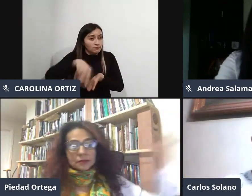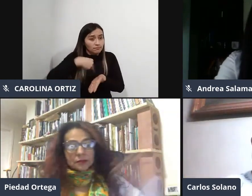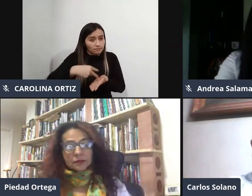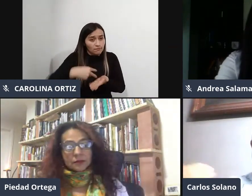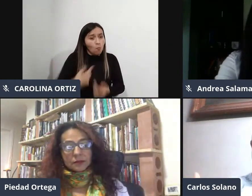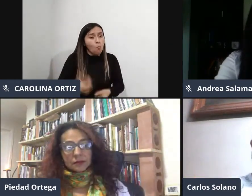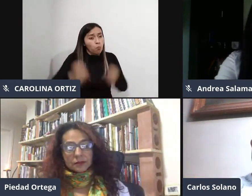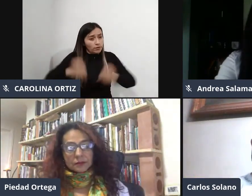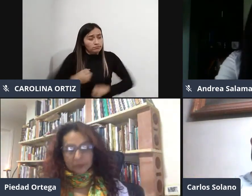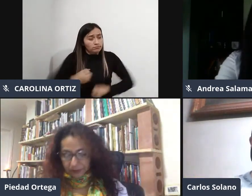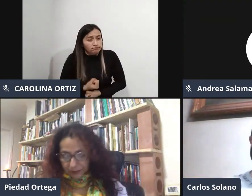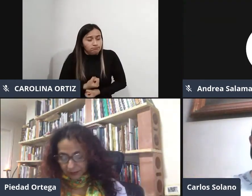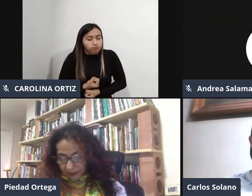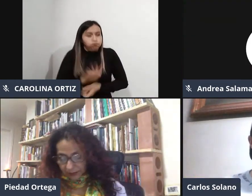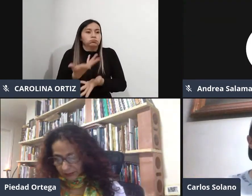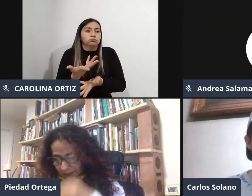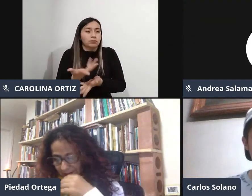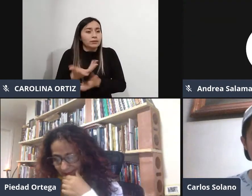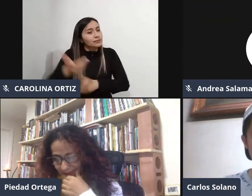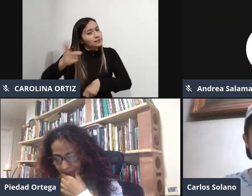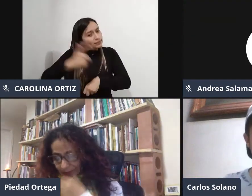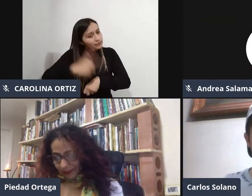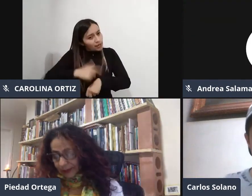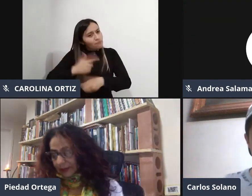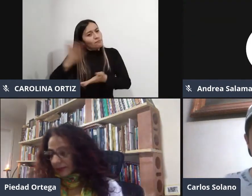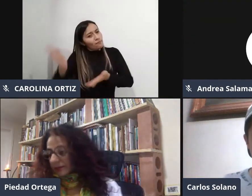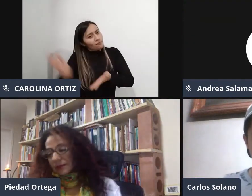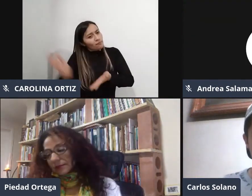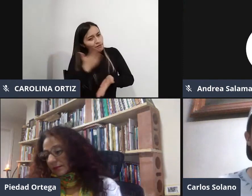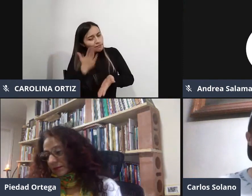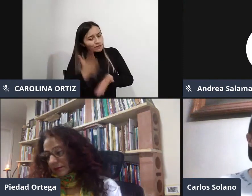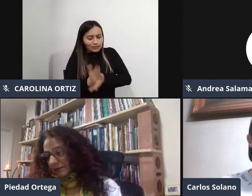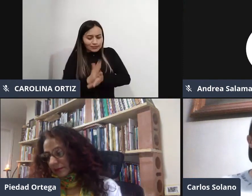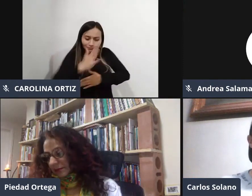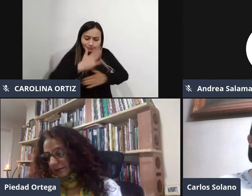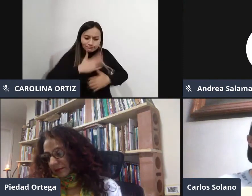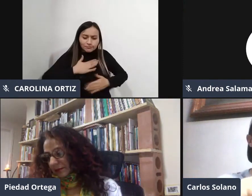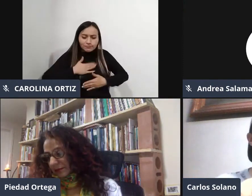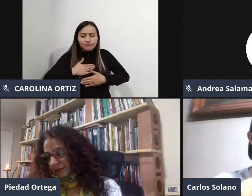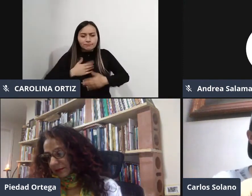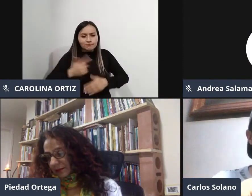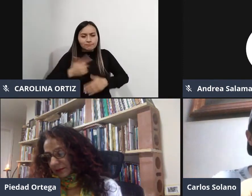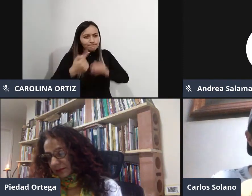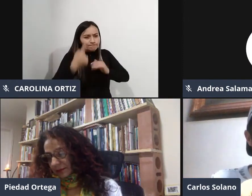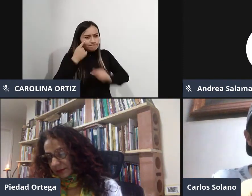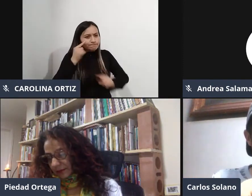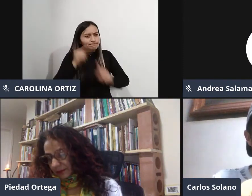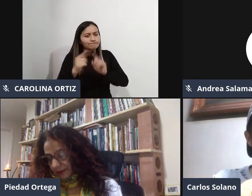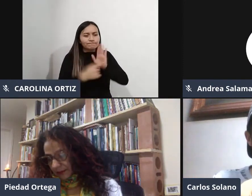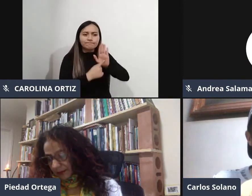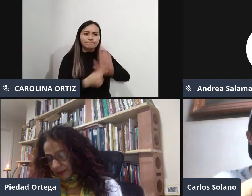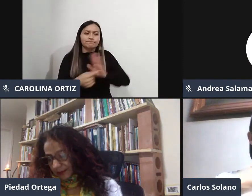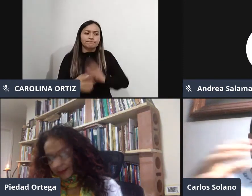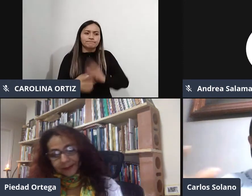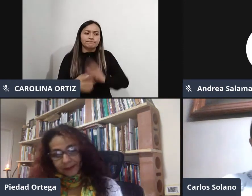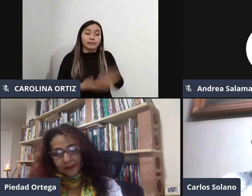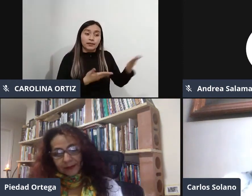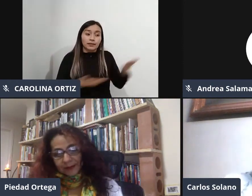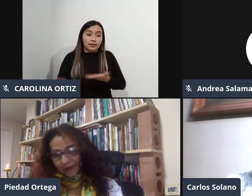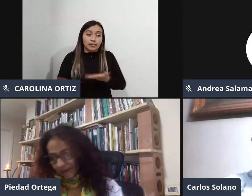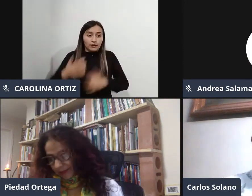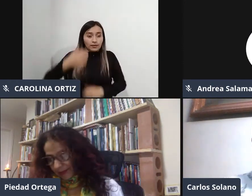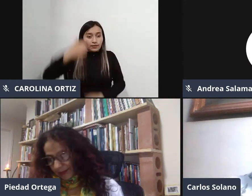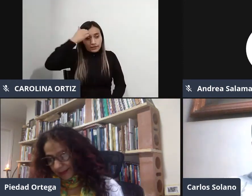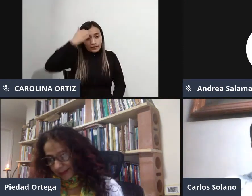poder expresarnos y sacar ese tiempo también. Entonces, le doy la continuidad a la profe Piedad para que